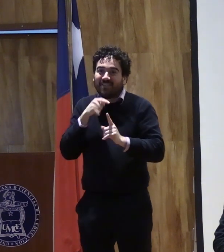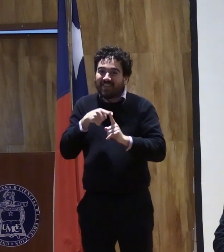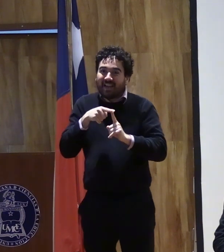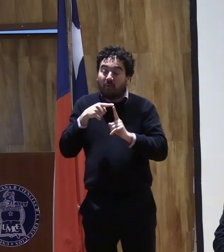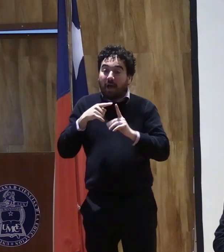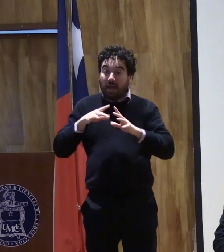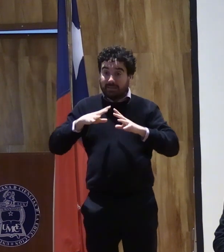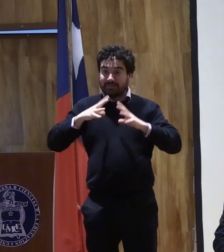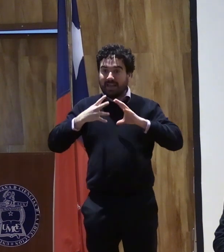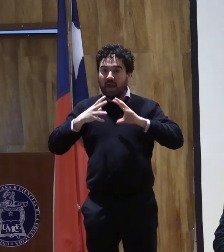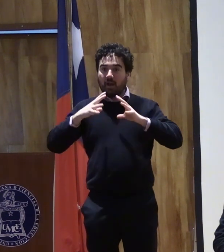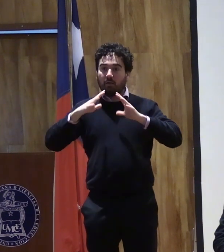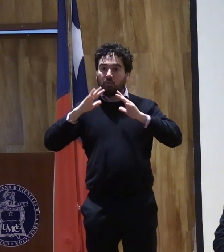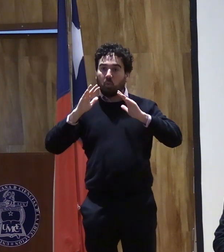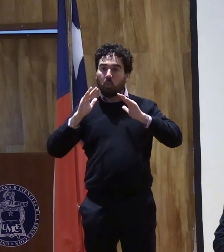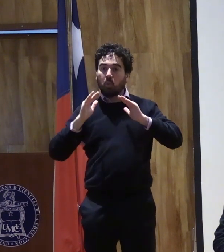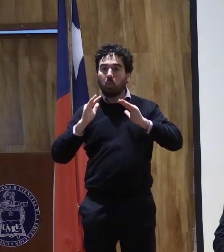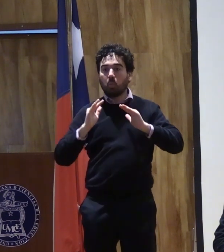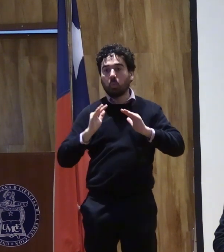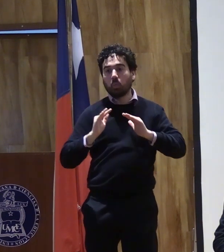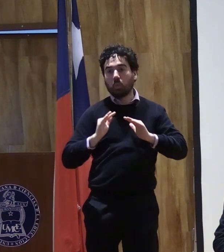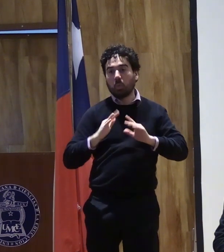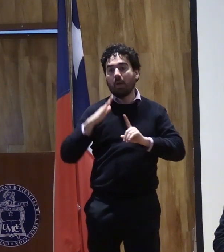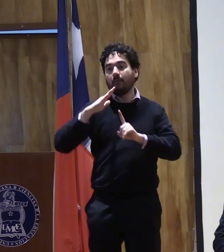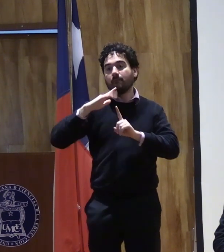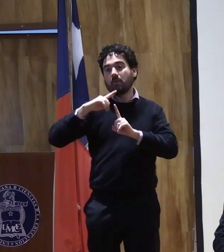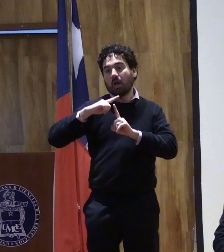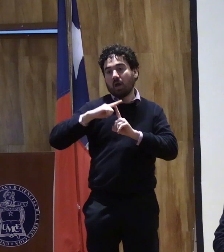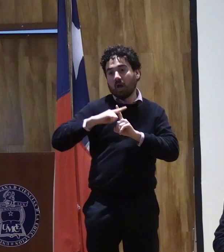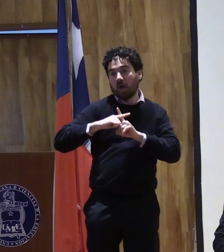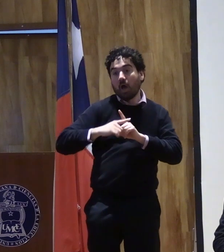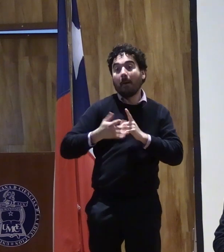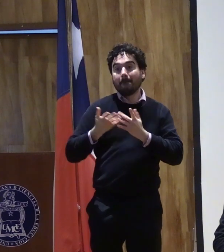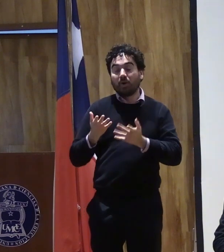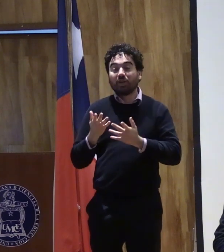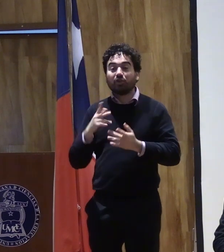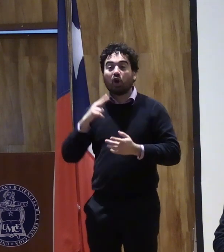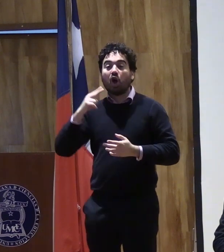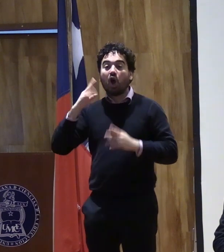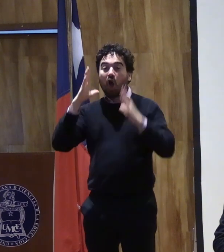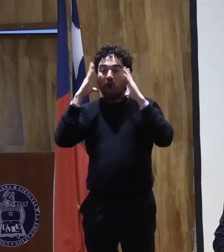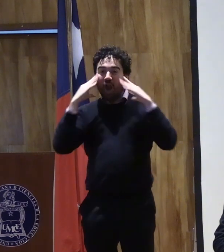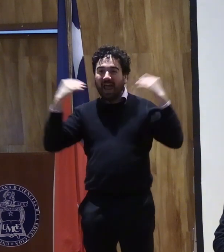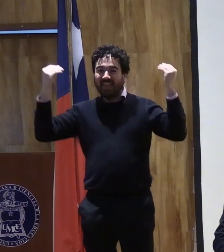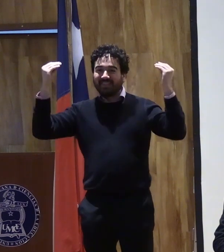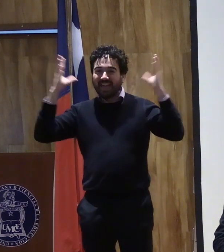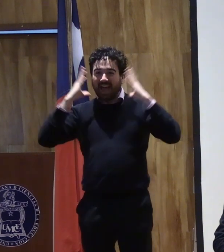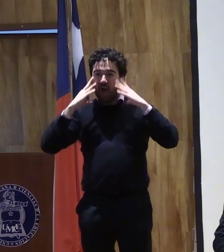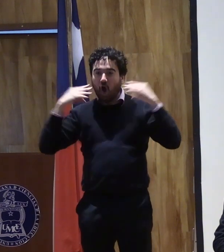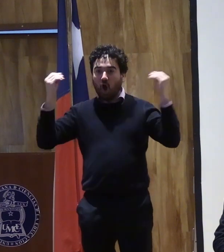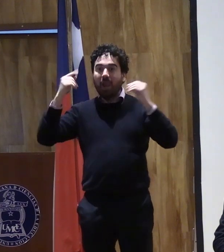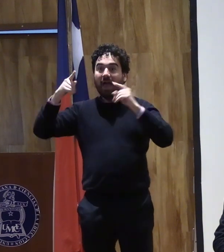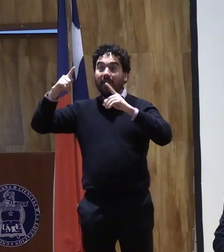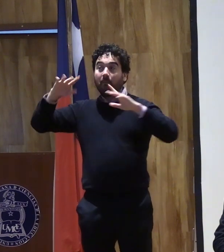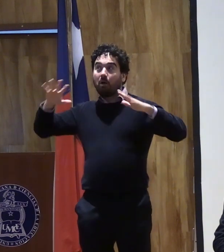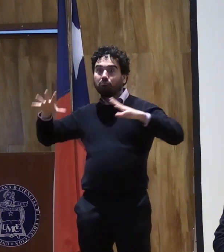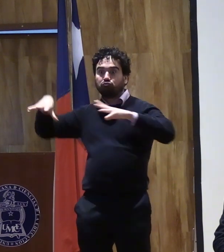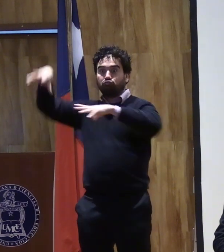da para todo, paisajes nevados en Holanda, pintores holandeses que pintaban unos